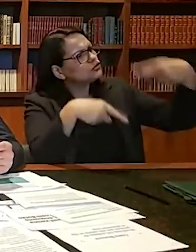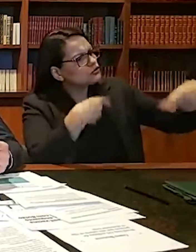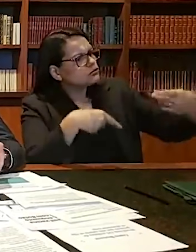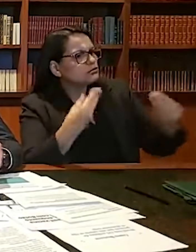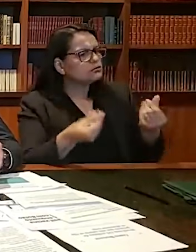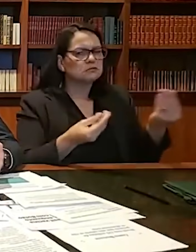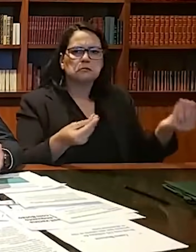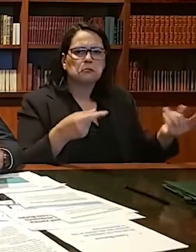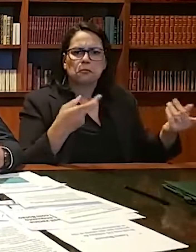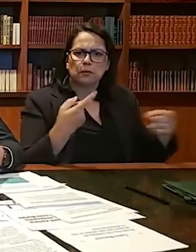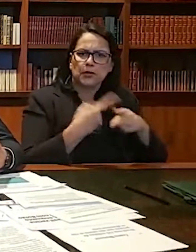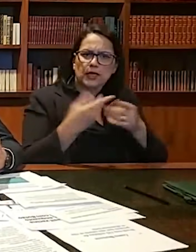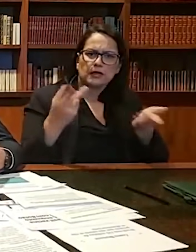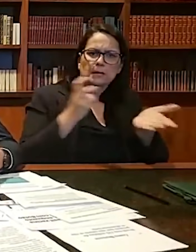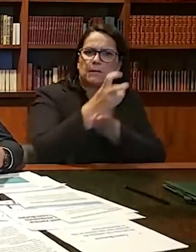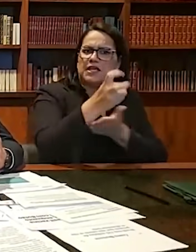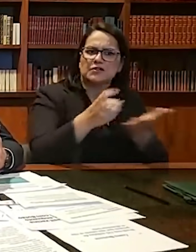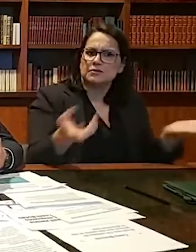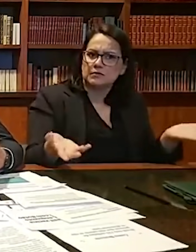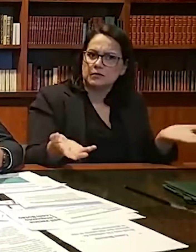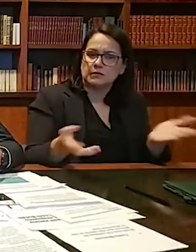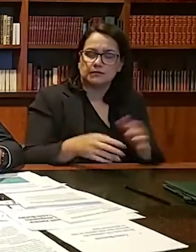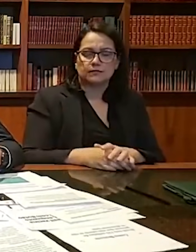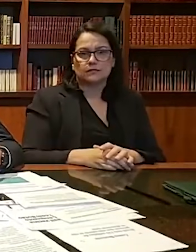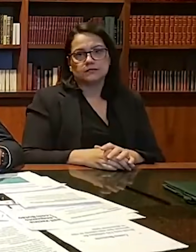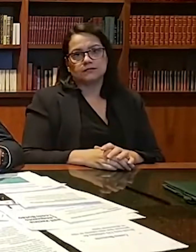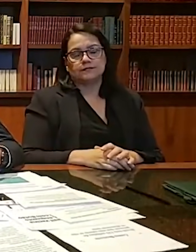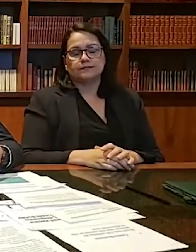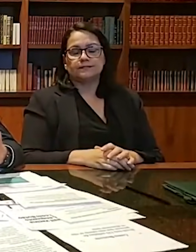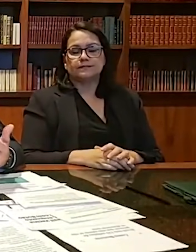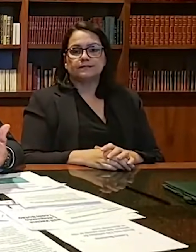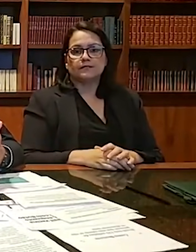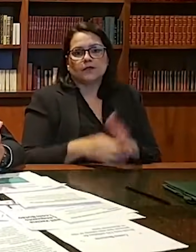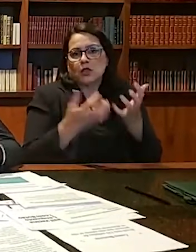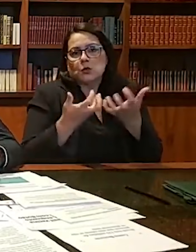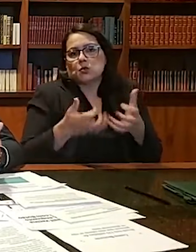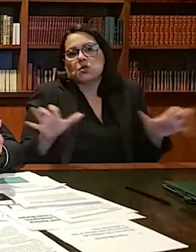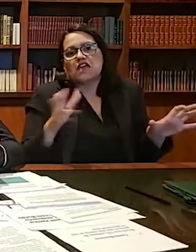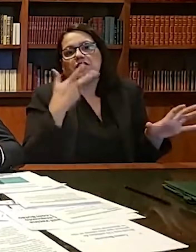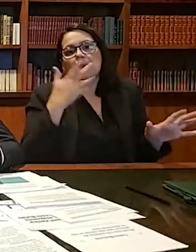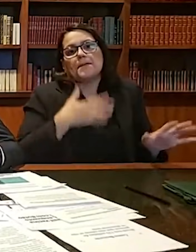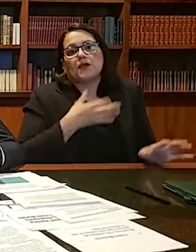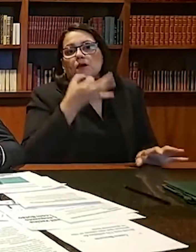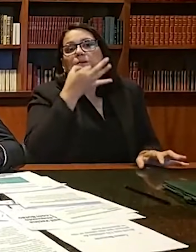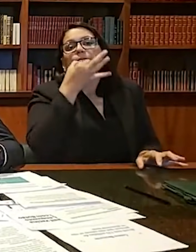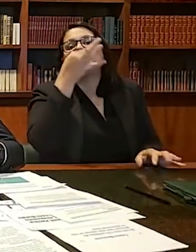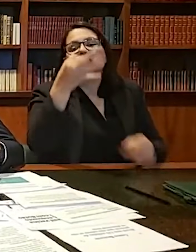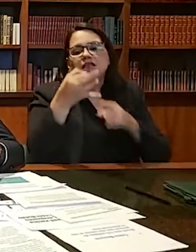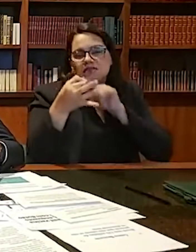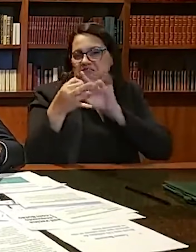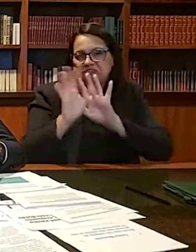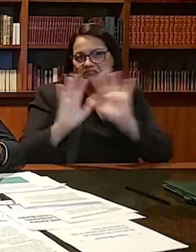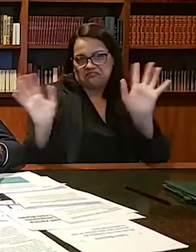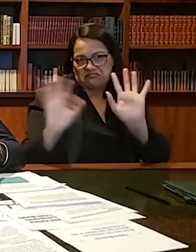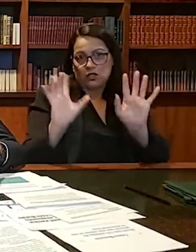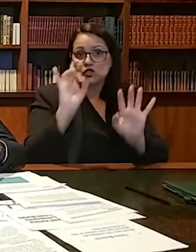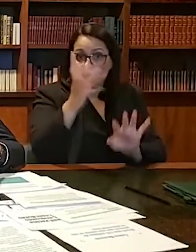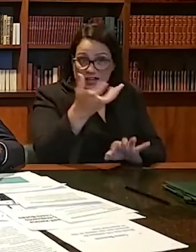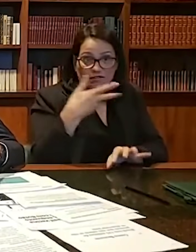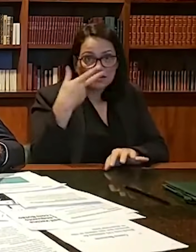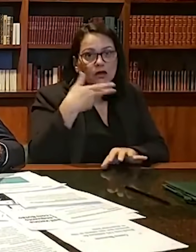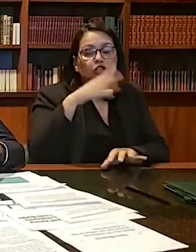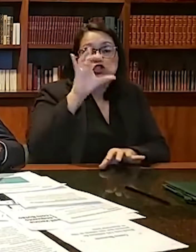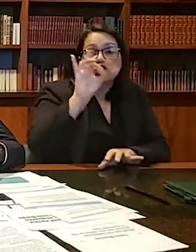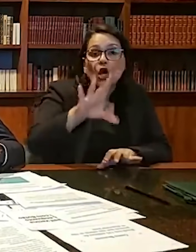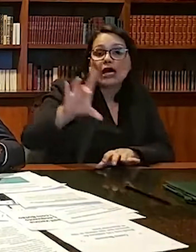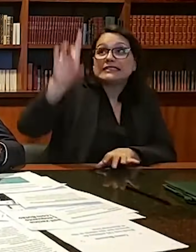aí. Eu não quero aqui me antecipar, falar o que eu acho sobre isso aí. Só digo uma coisa, só